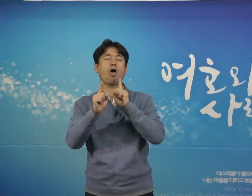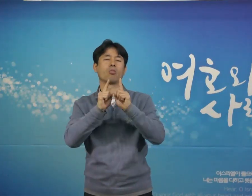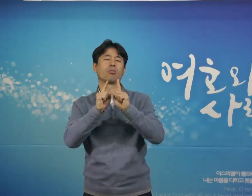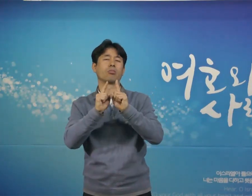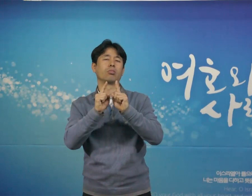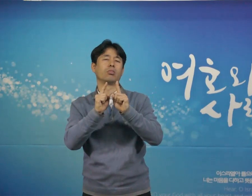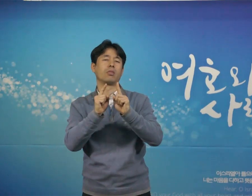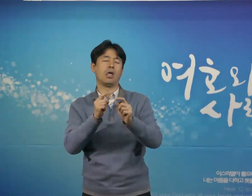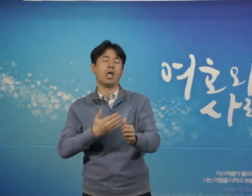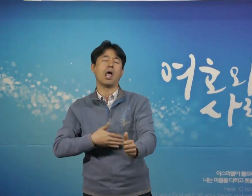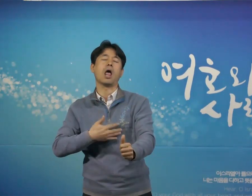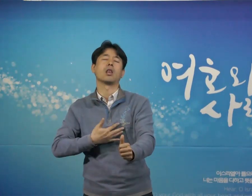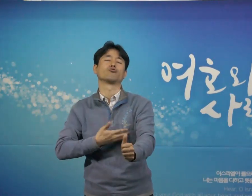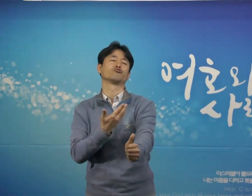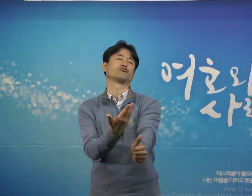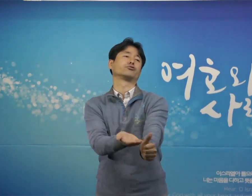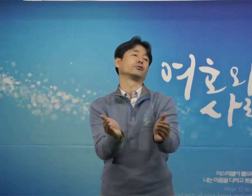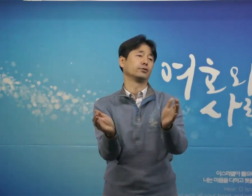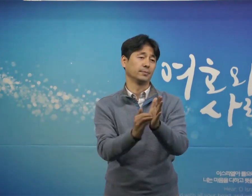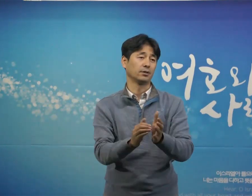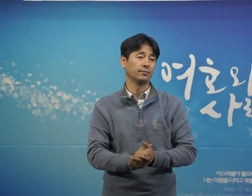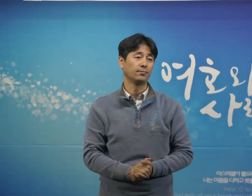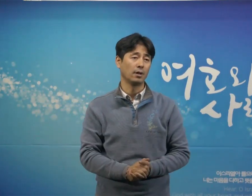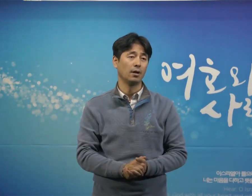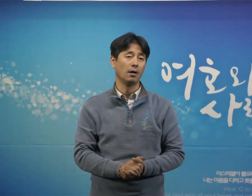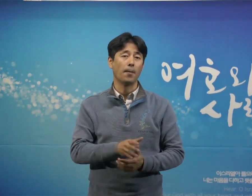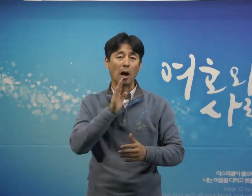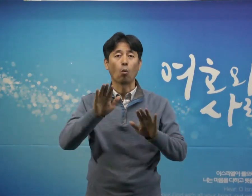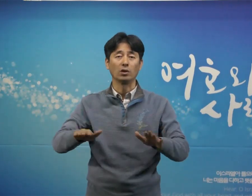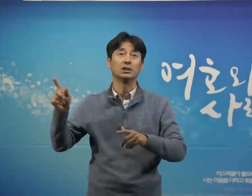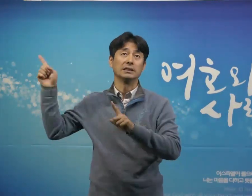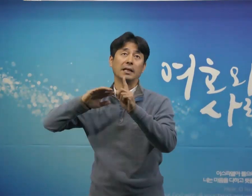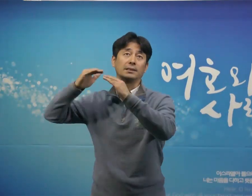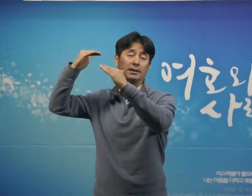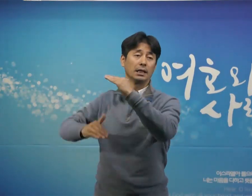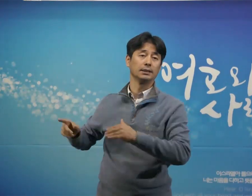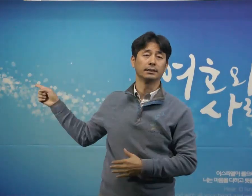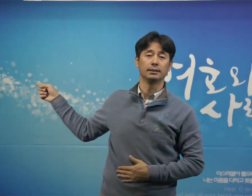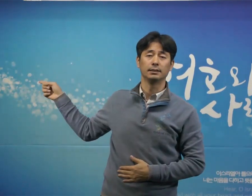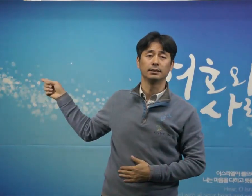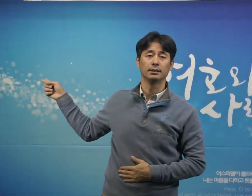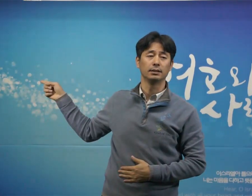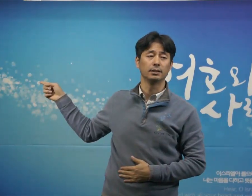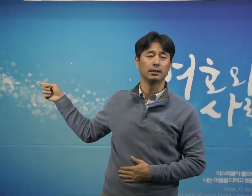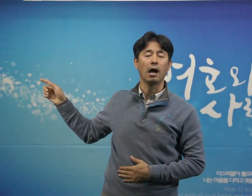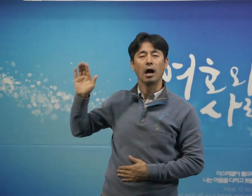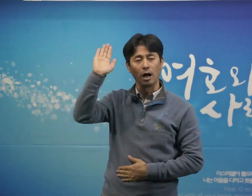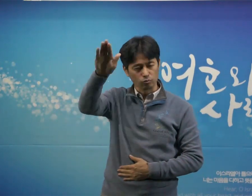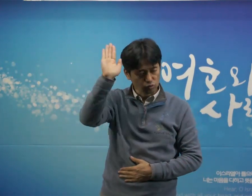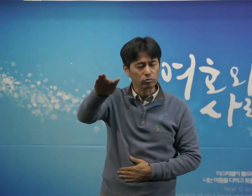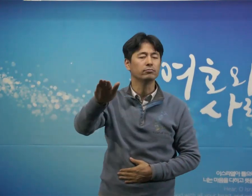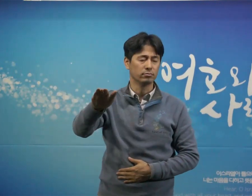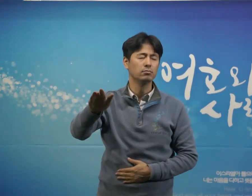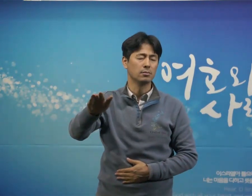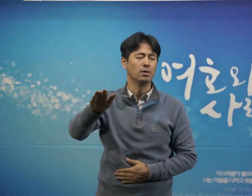나타날 일을 미리 예언으로 말씀해 주십니다. 오늘 말씀의 내용이 바로 그것입니다.